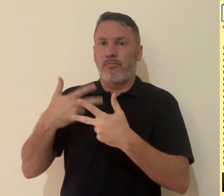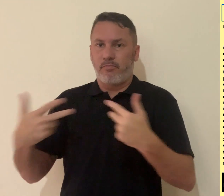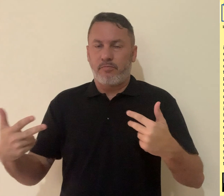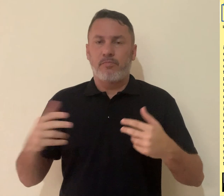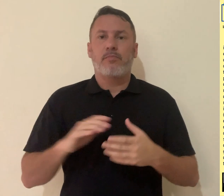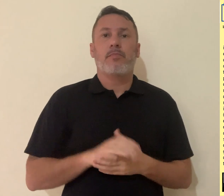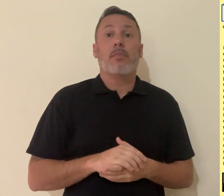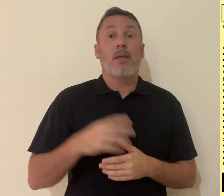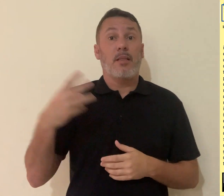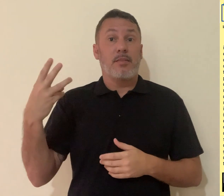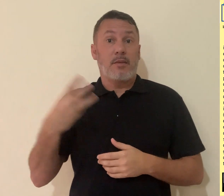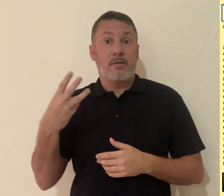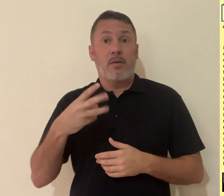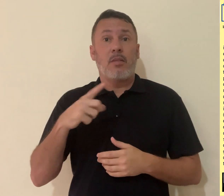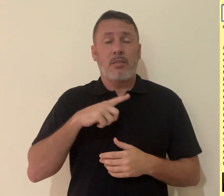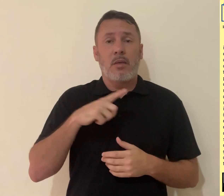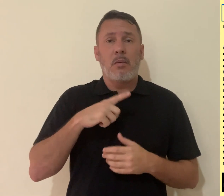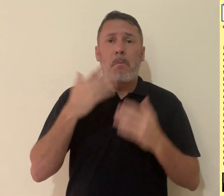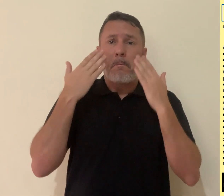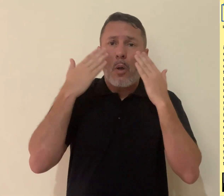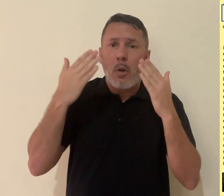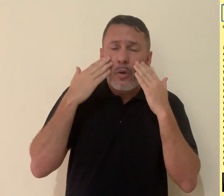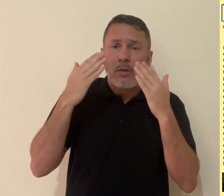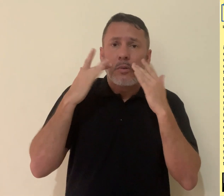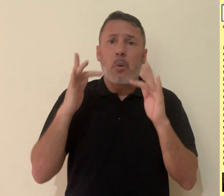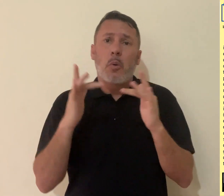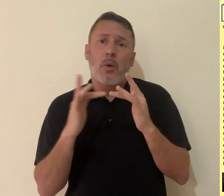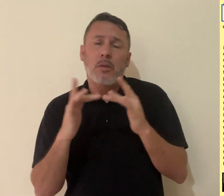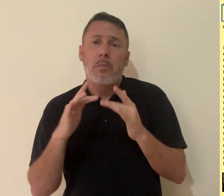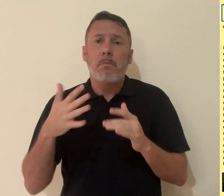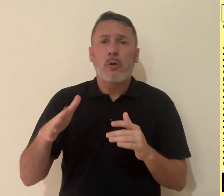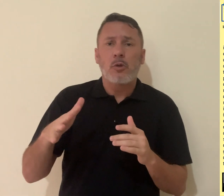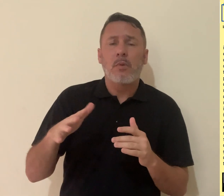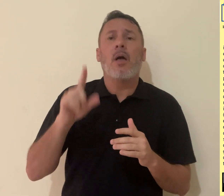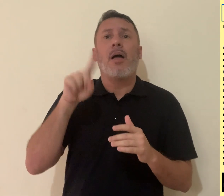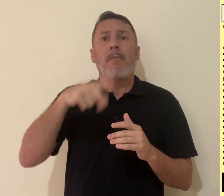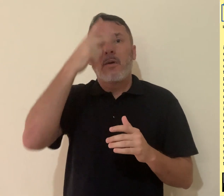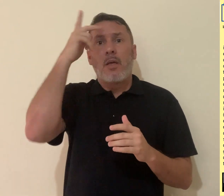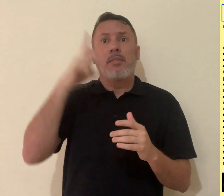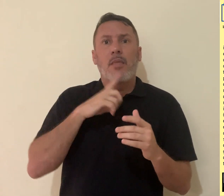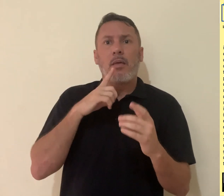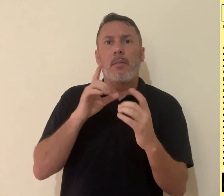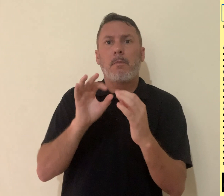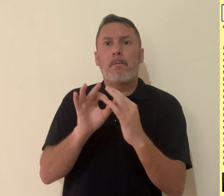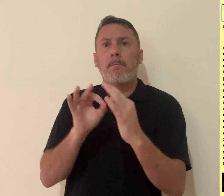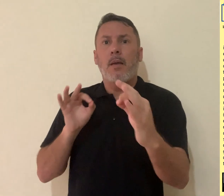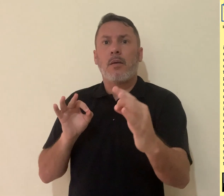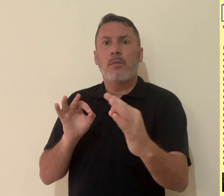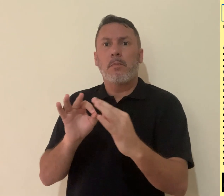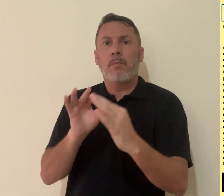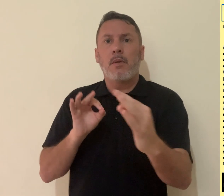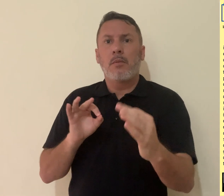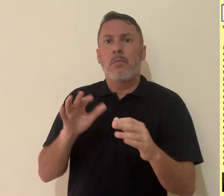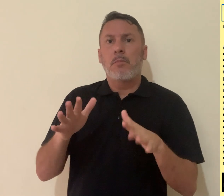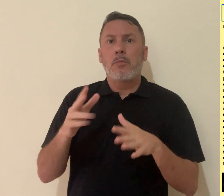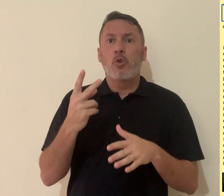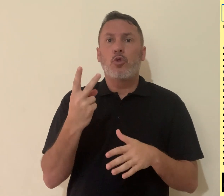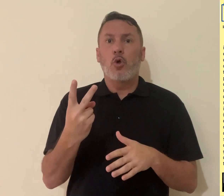que demandam um contato próximo menos de dois metros com pessoas que podem estar infectadas com o novo